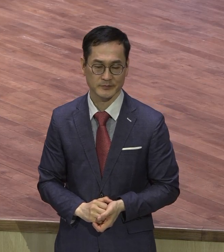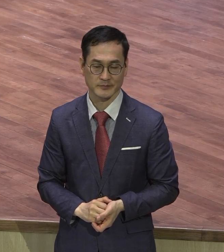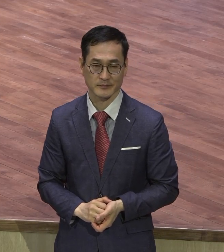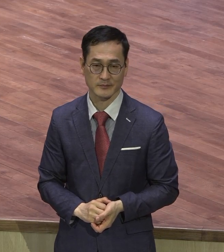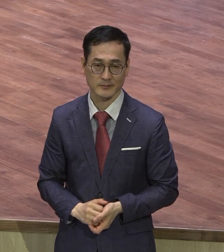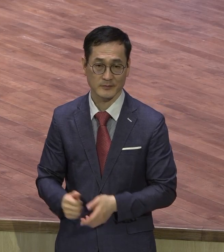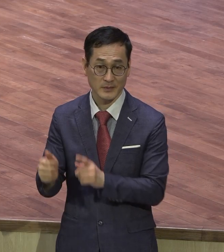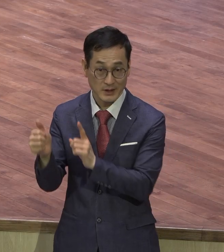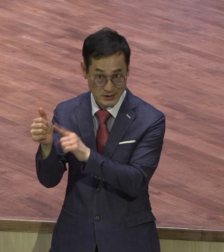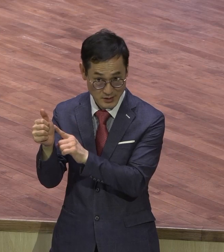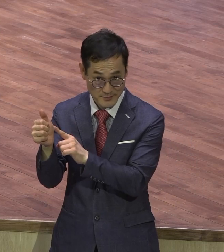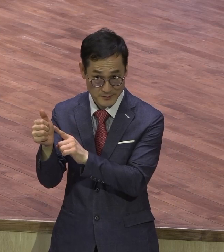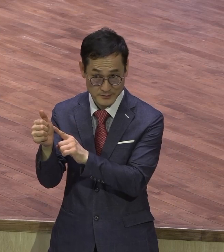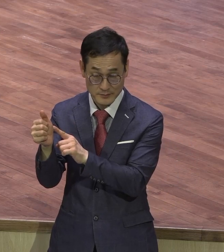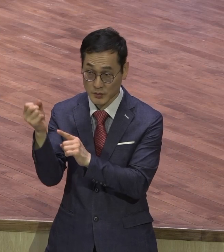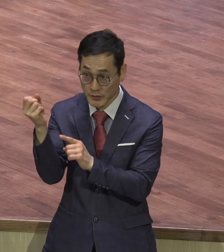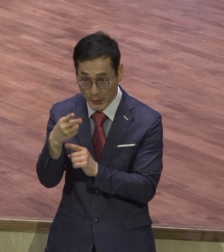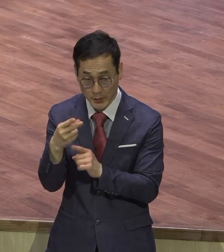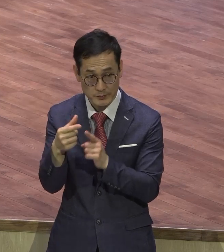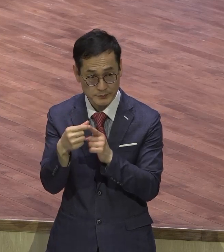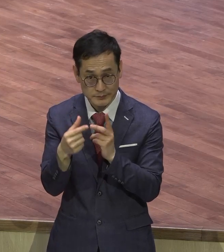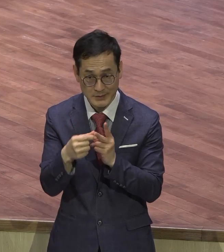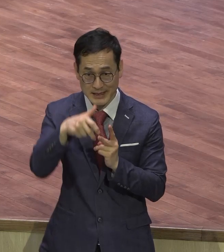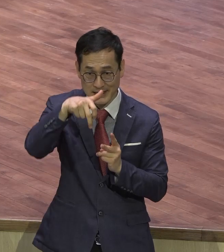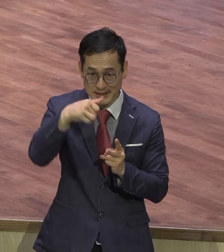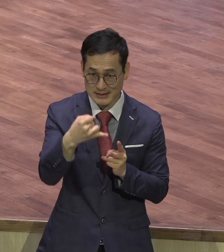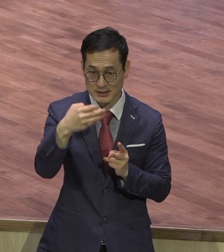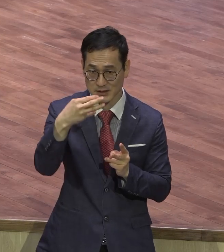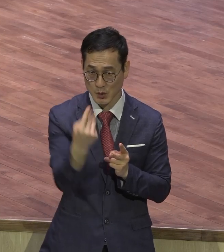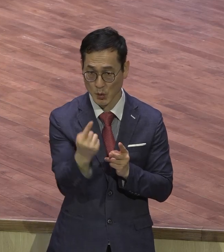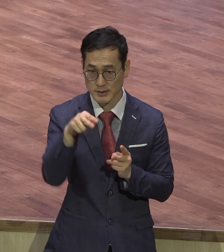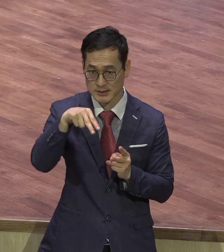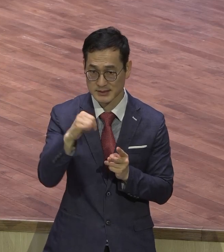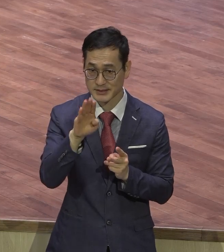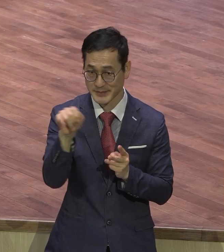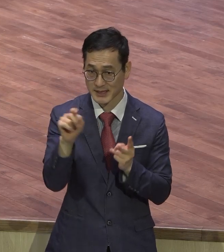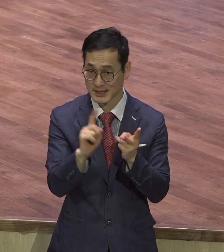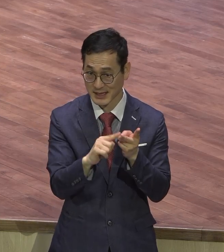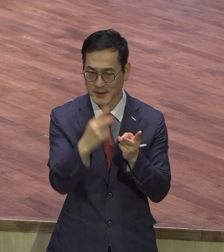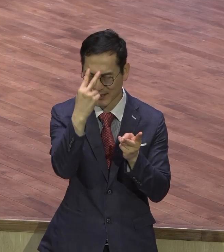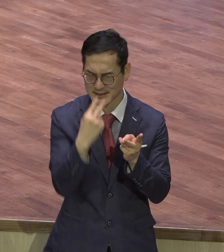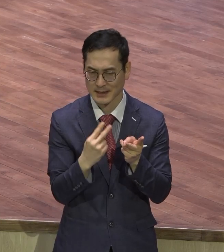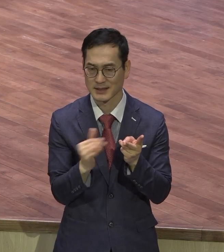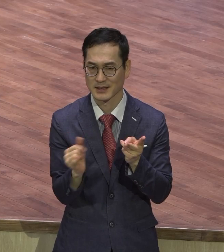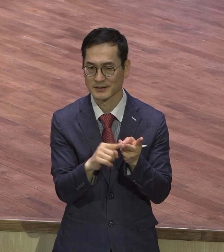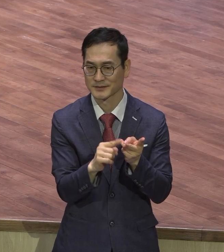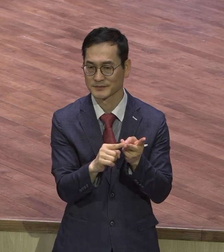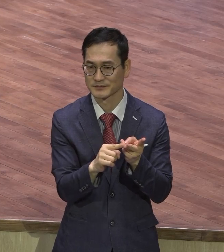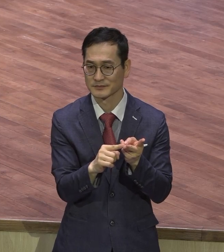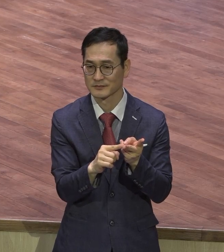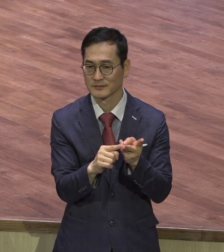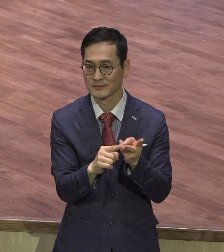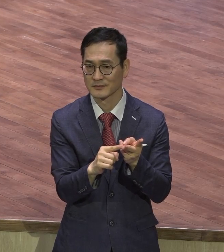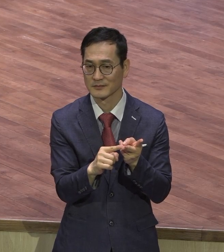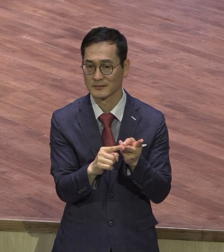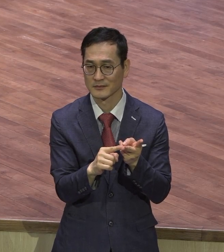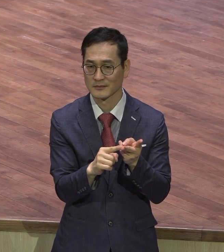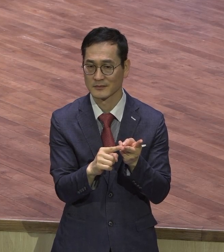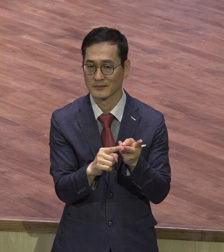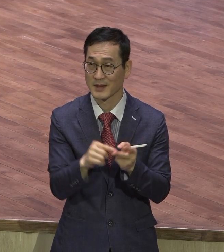월포드 목사님뿐만 아니에요. 크로스비 이분도 맹인이에요. 얼마나